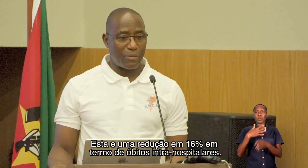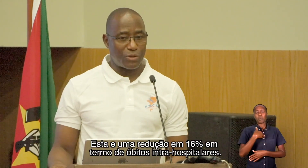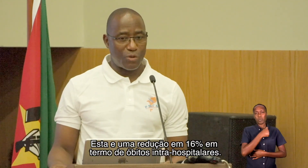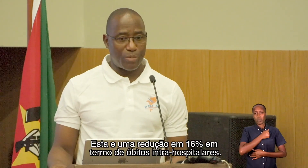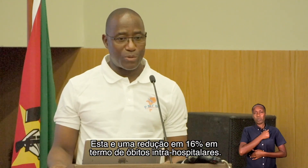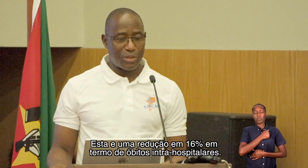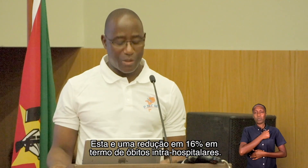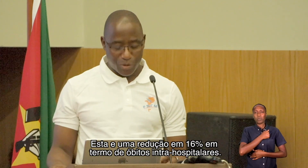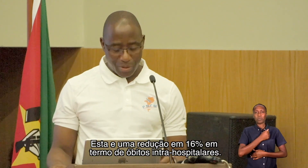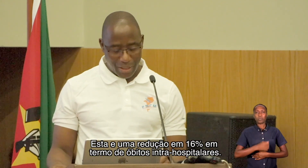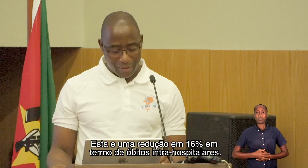termos de óbitos internos hospitalares.